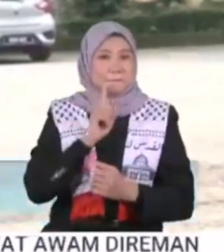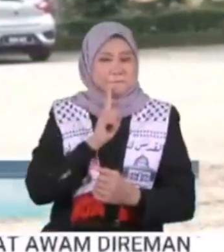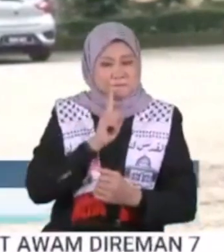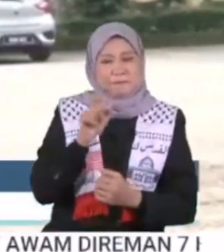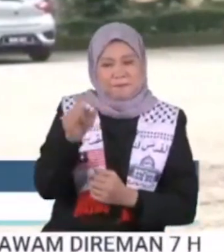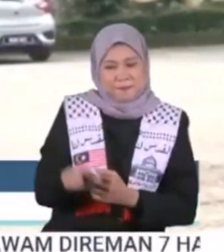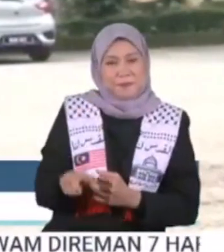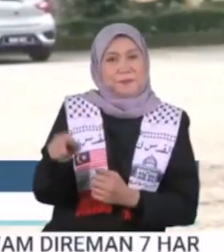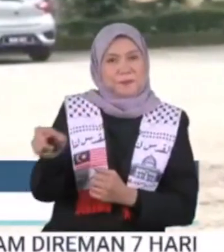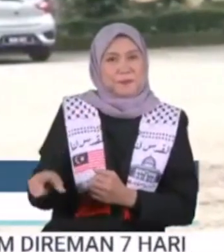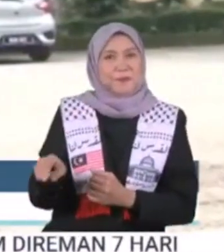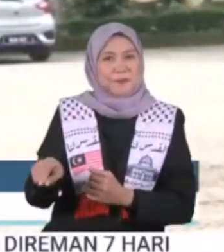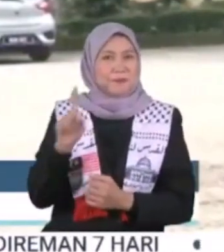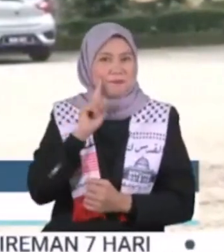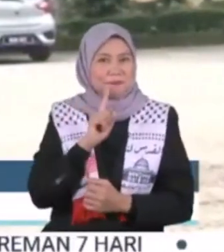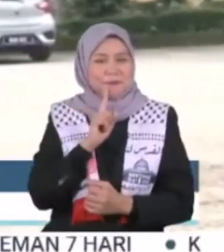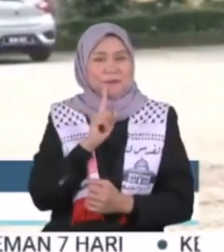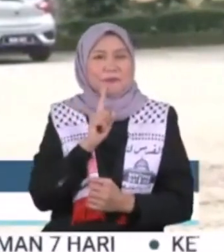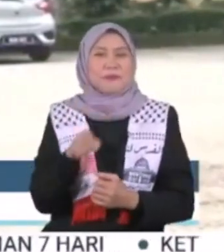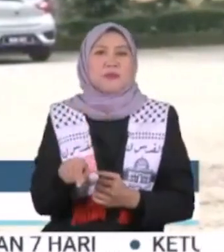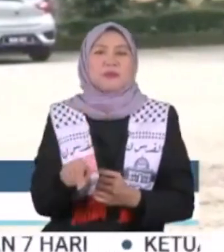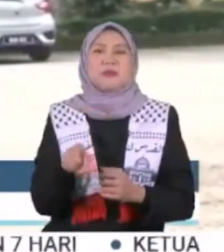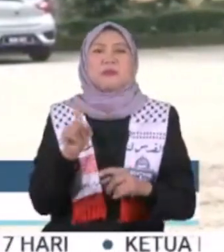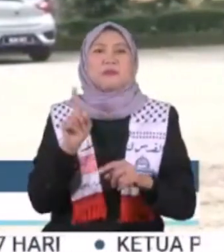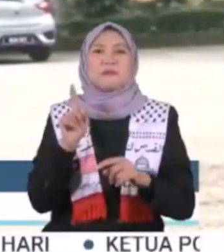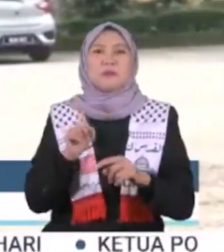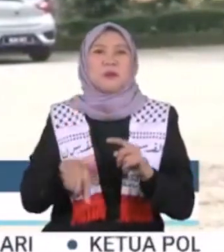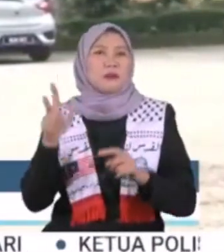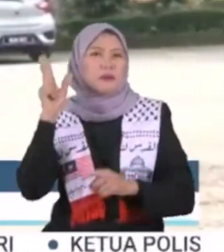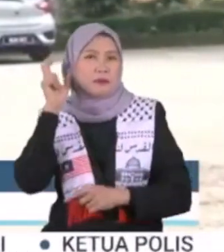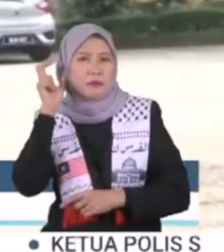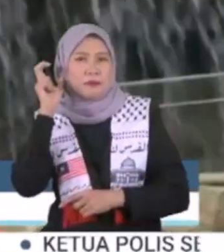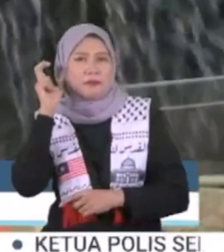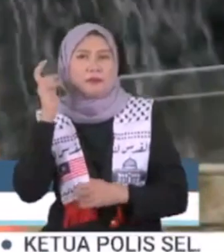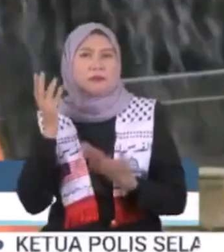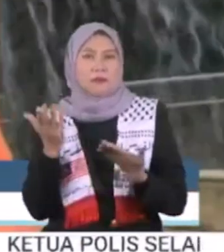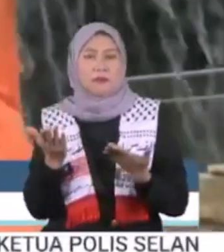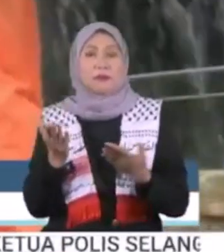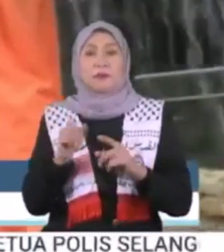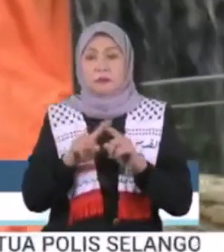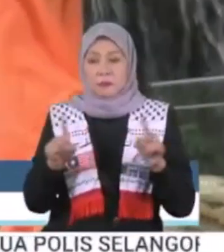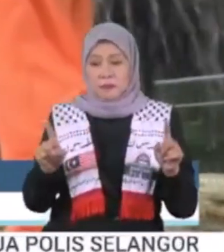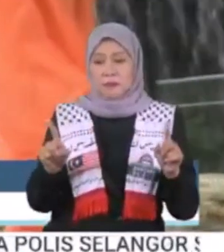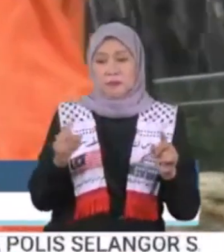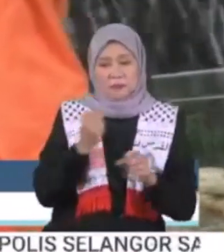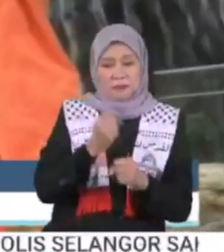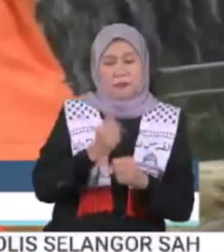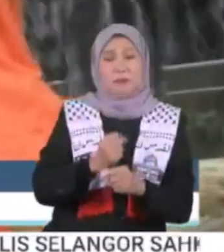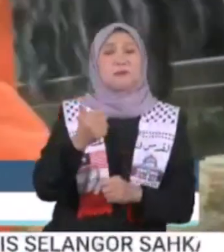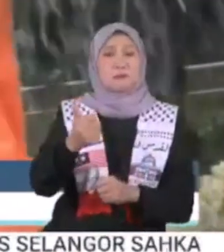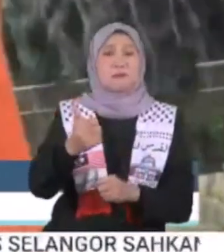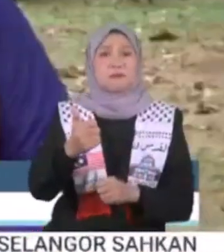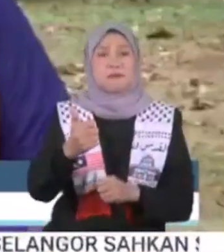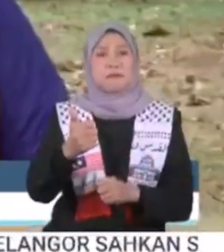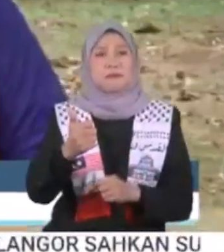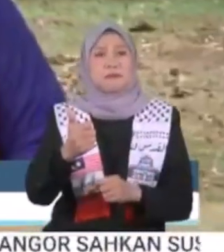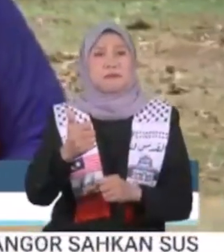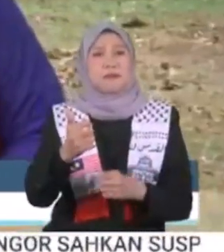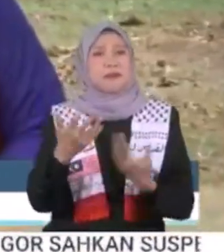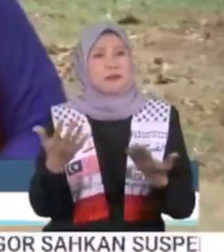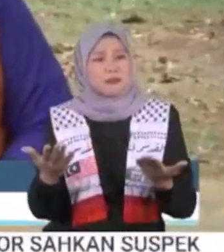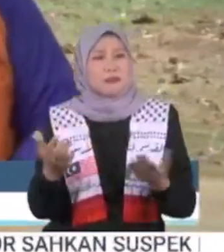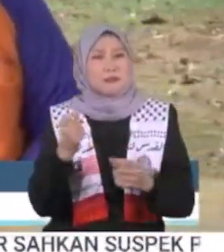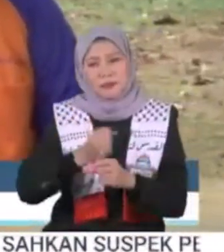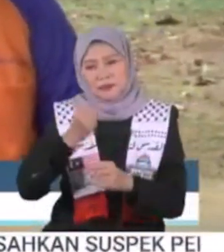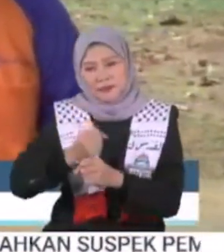ni, kekurangan mereka hanyalah kepada pendengaran dan fizikal mereka sangat sangat baik. Dan mereka